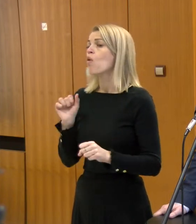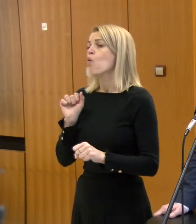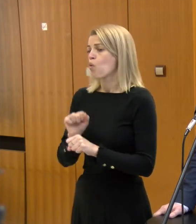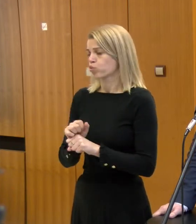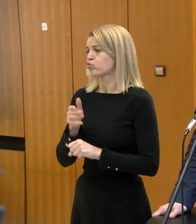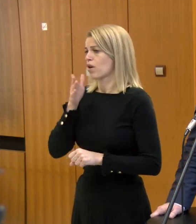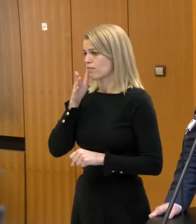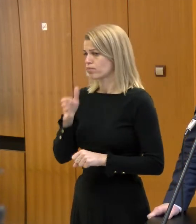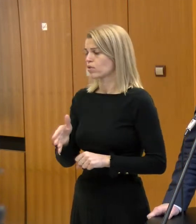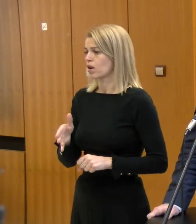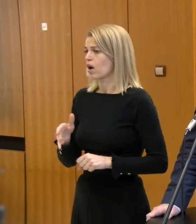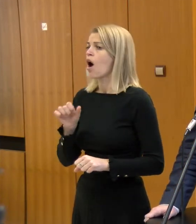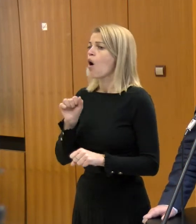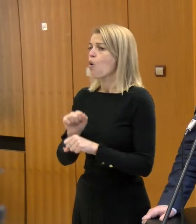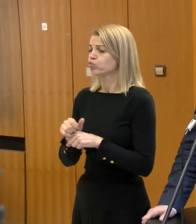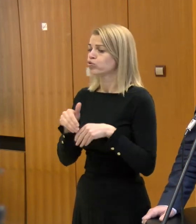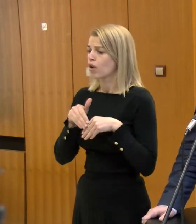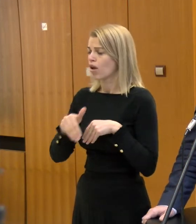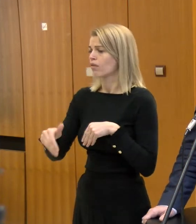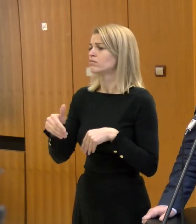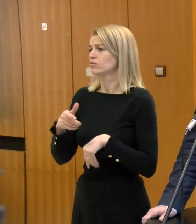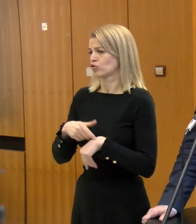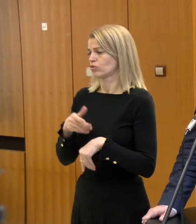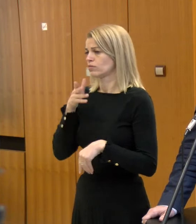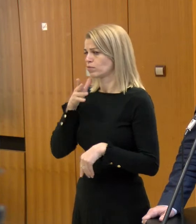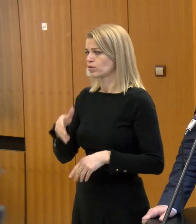bude. A určite to bude v dohľadnom čase.